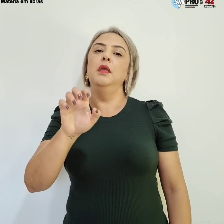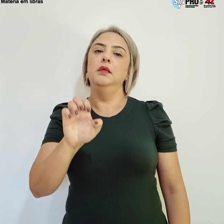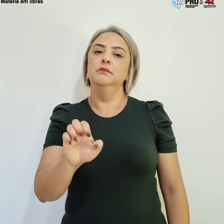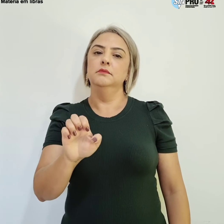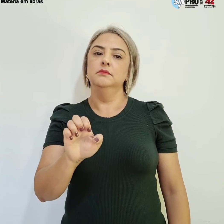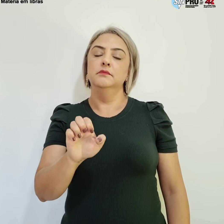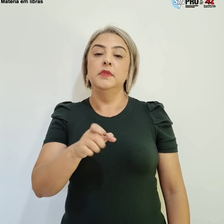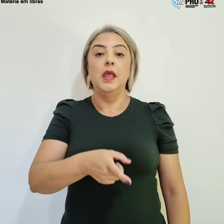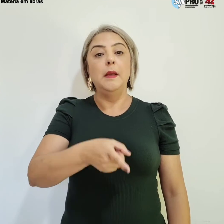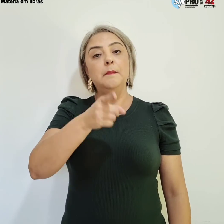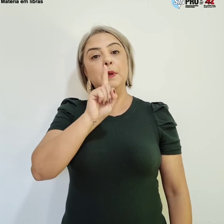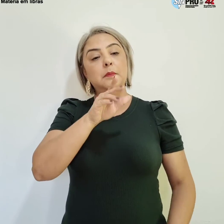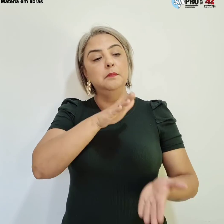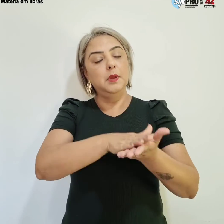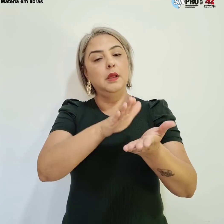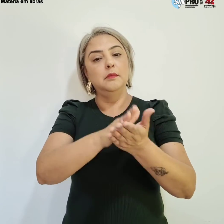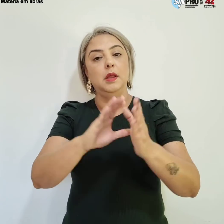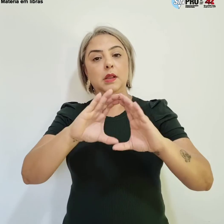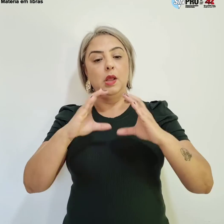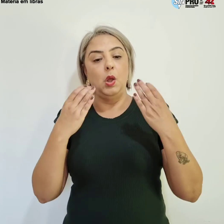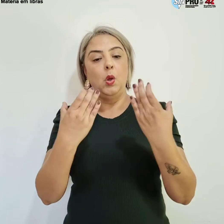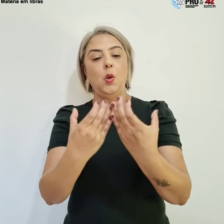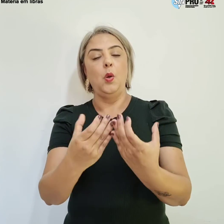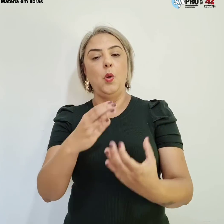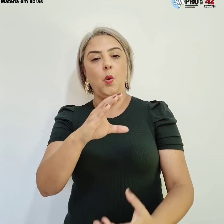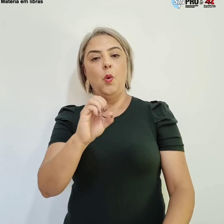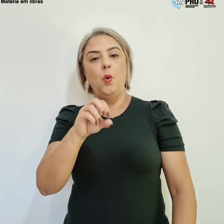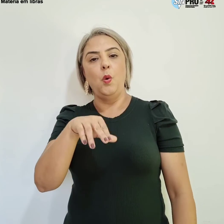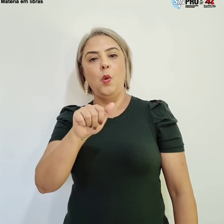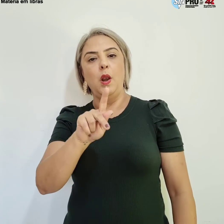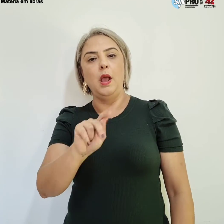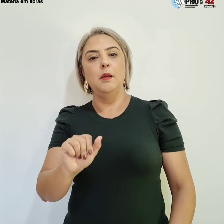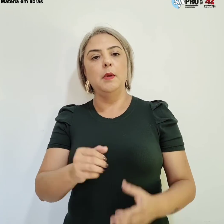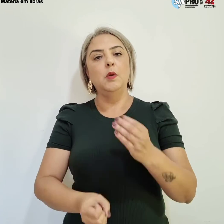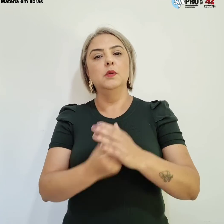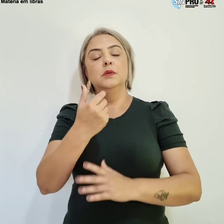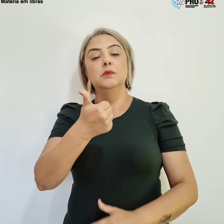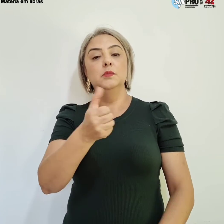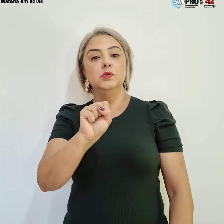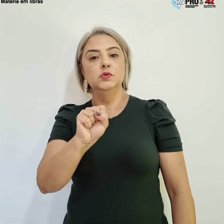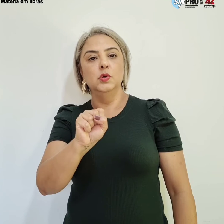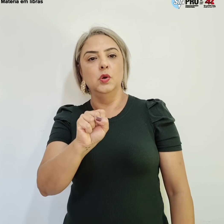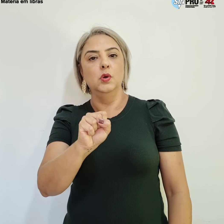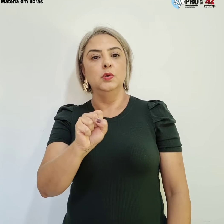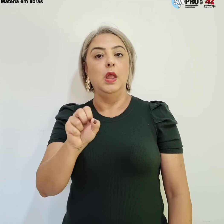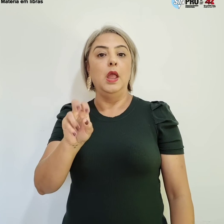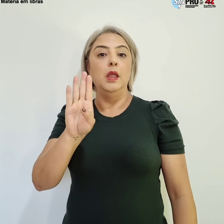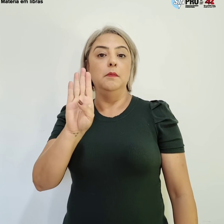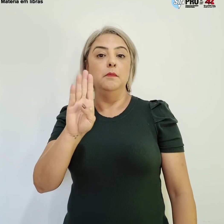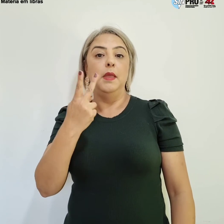A primeira edição da CONAP ocorreu em 2018, em Belo Horizonte, Minas